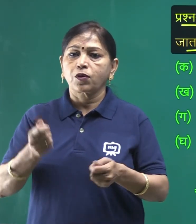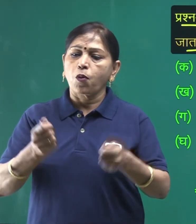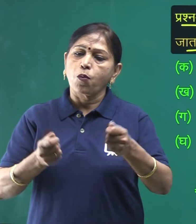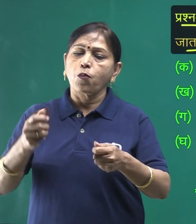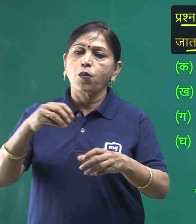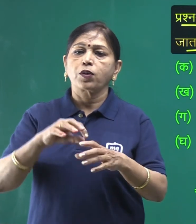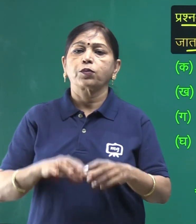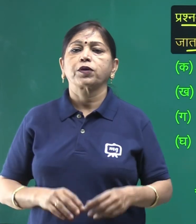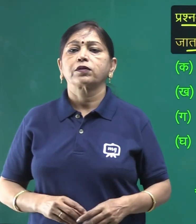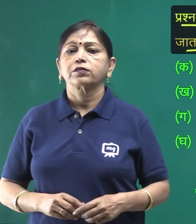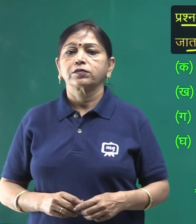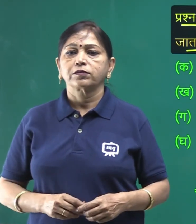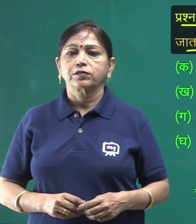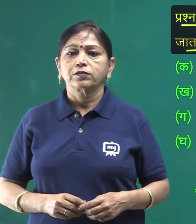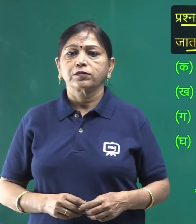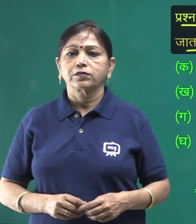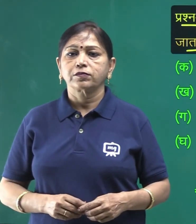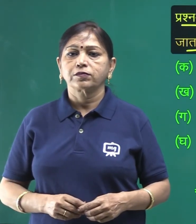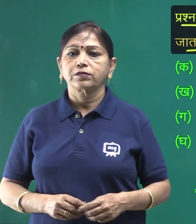वाहनों में।